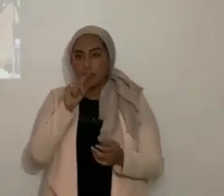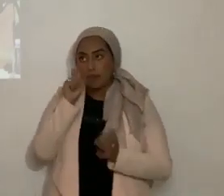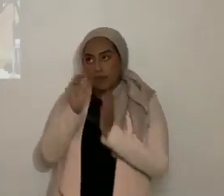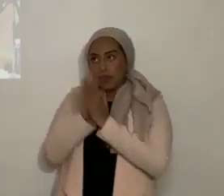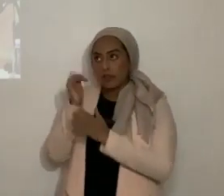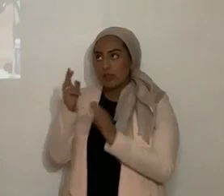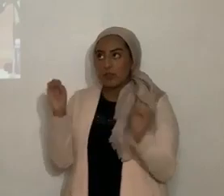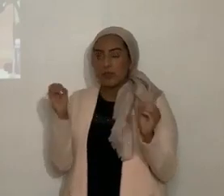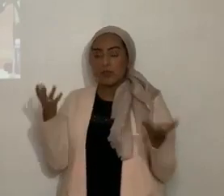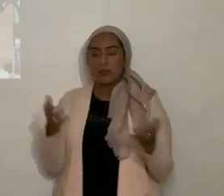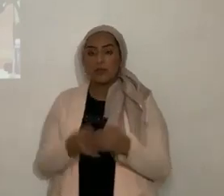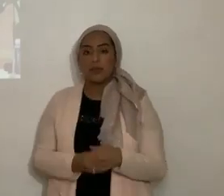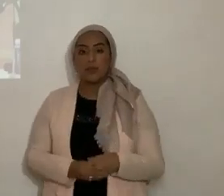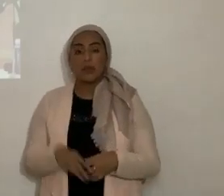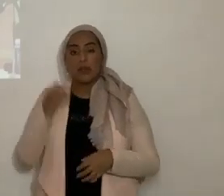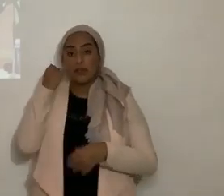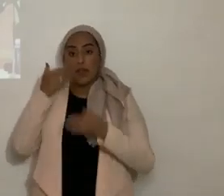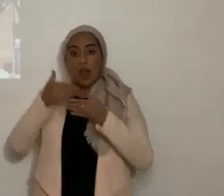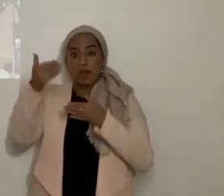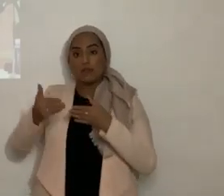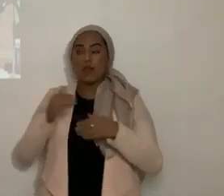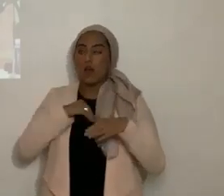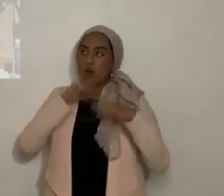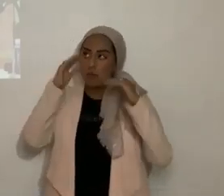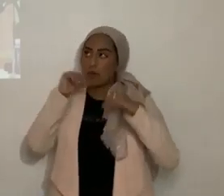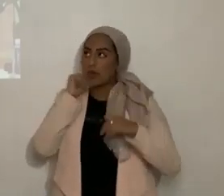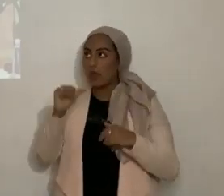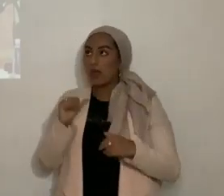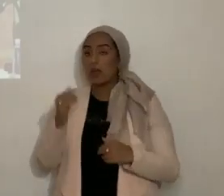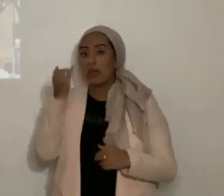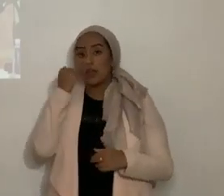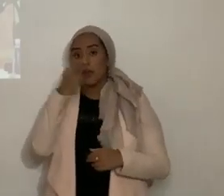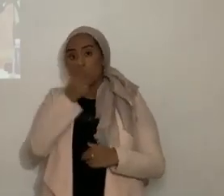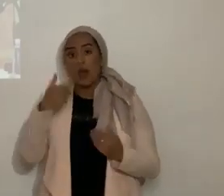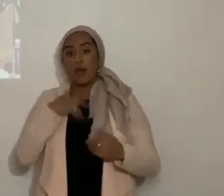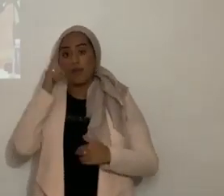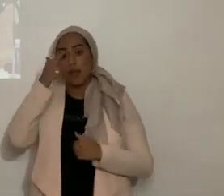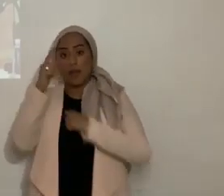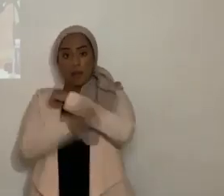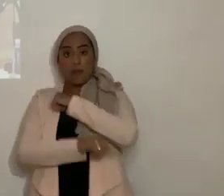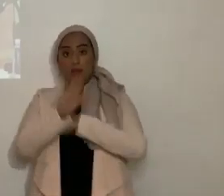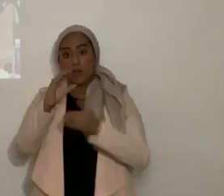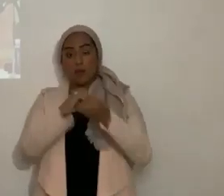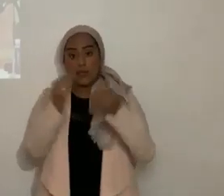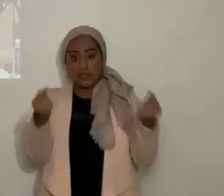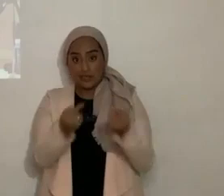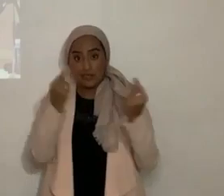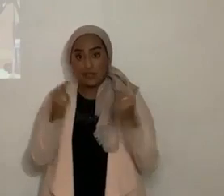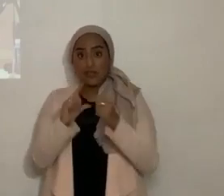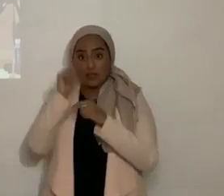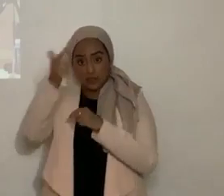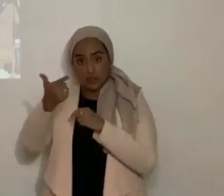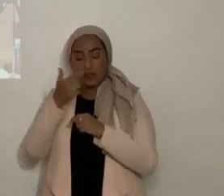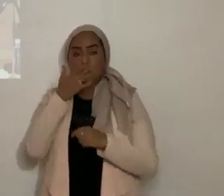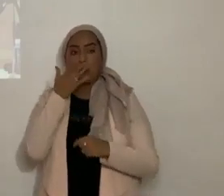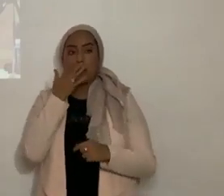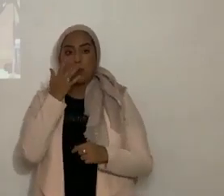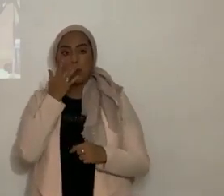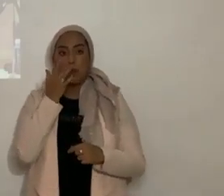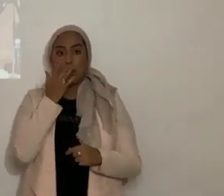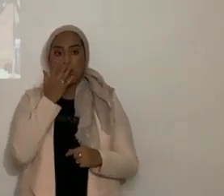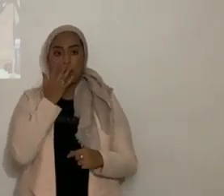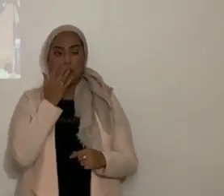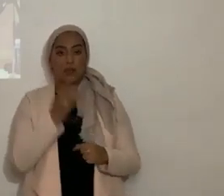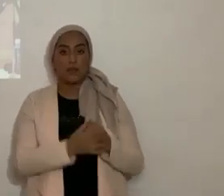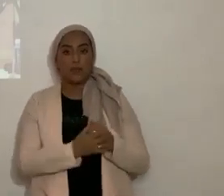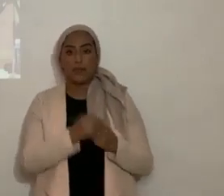al Eterno? Si después, yo espero que no, pero si tienes consecuencias de tus pecados, si tienes consecuencias de tus